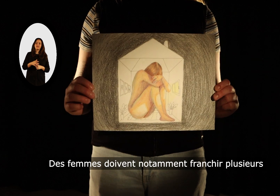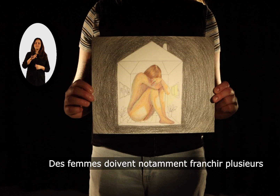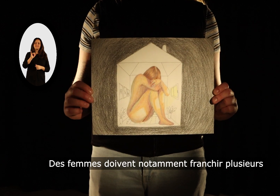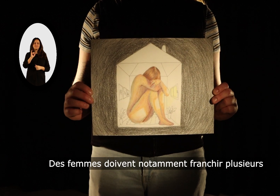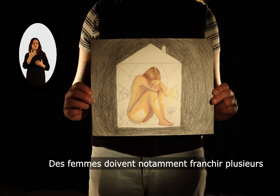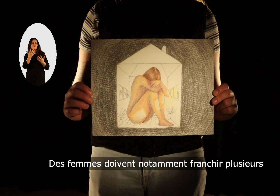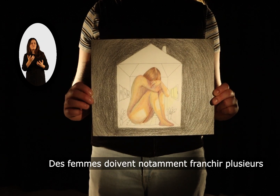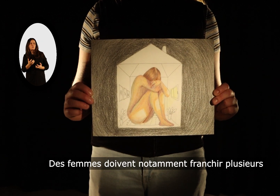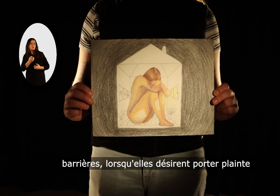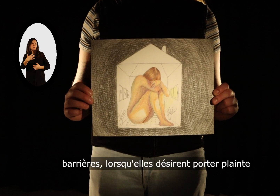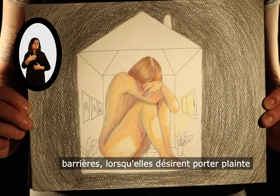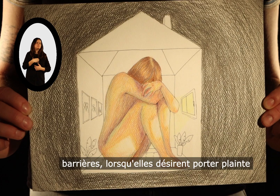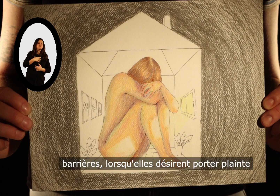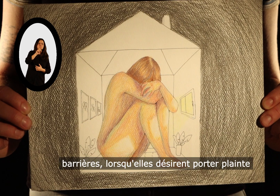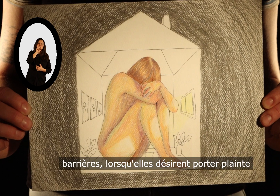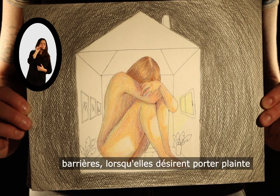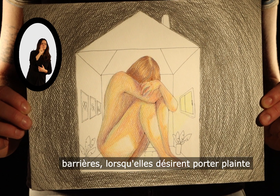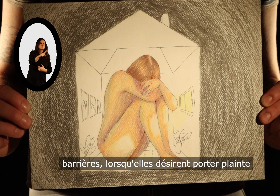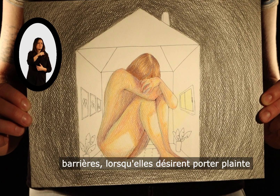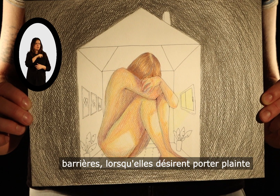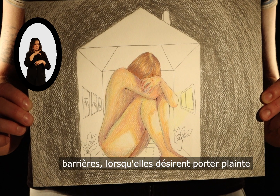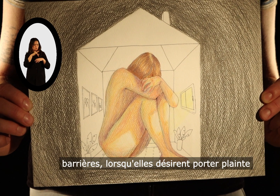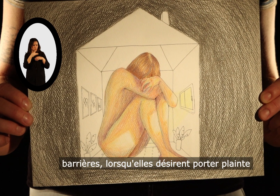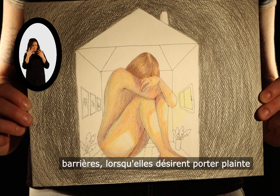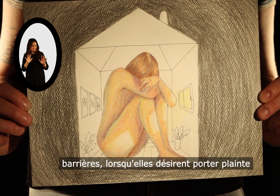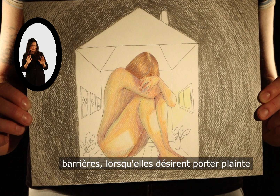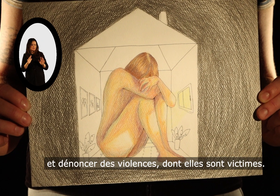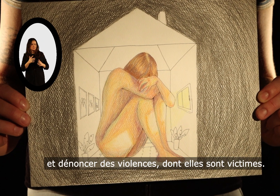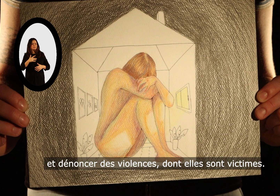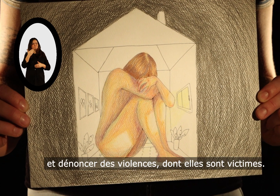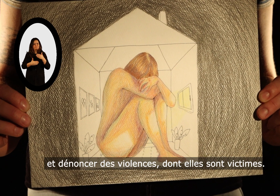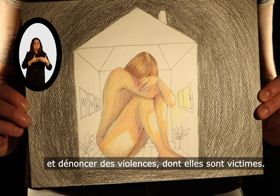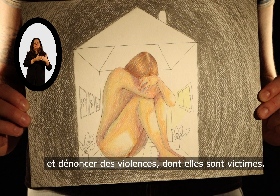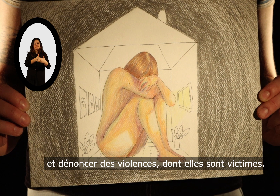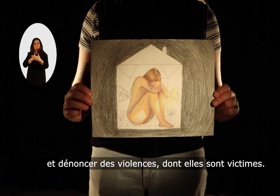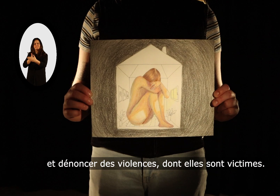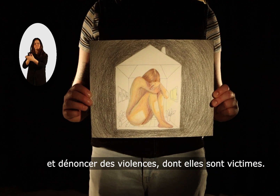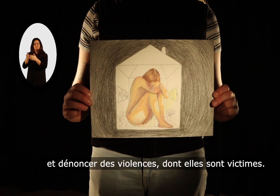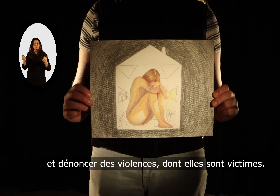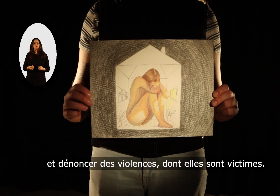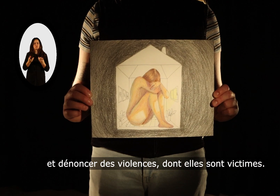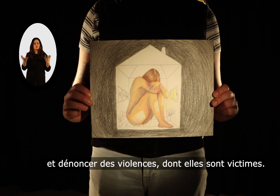notamment franchir plusieurs barrières lorsqu'elles désirent porter plainte et dénoncer les violences dont elles sont